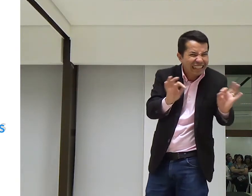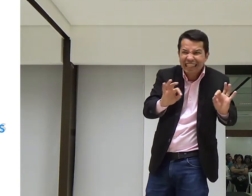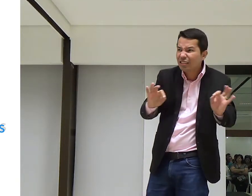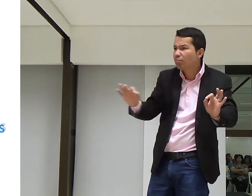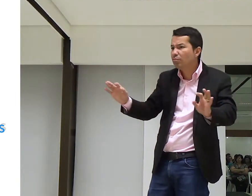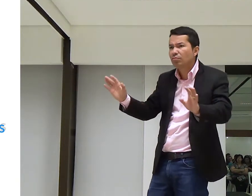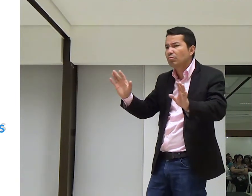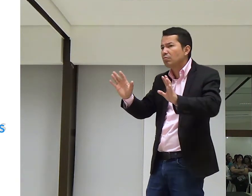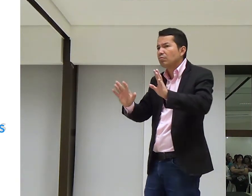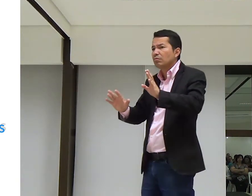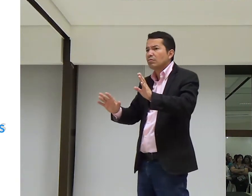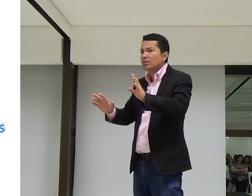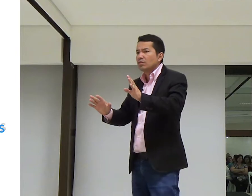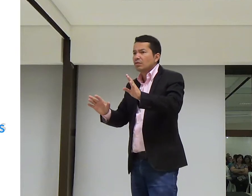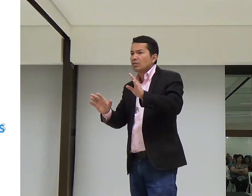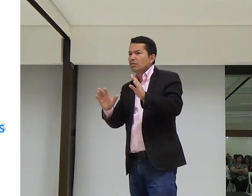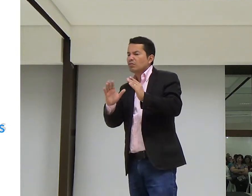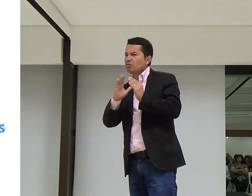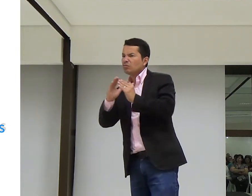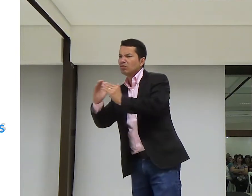palavra? Nada?